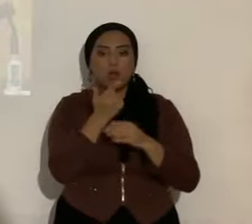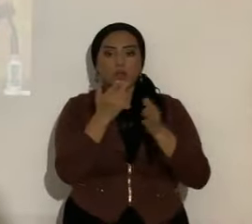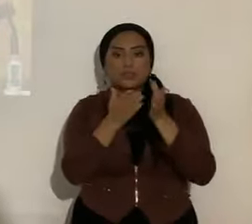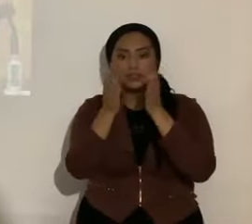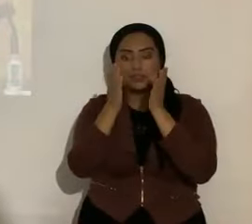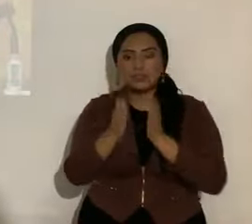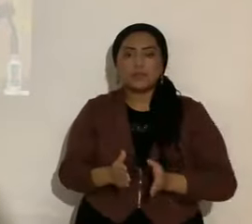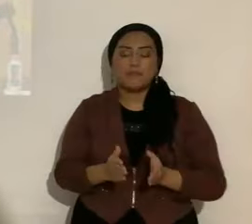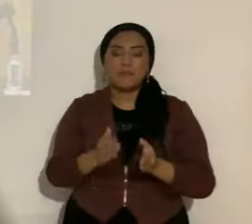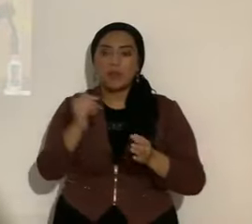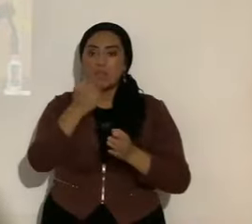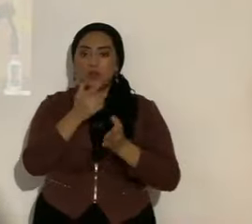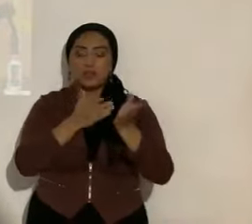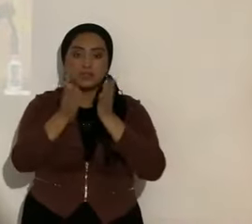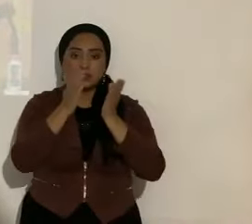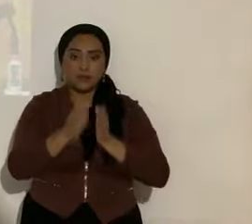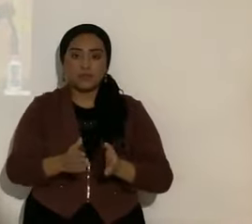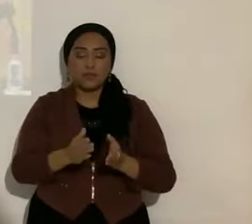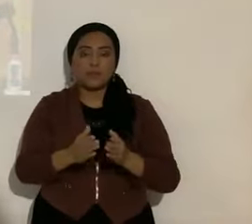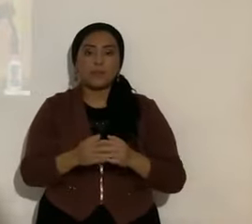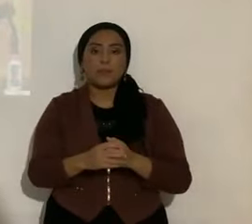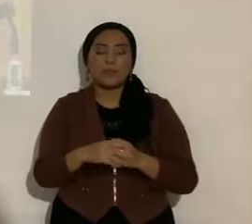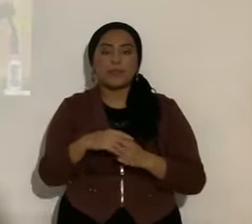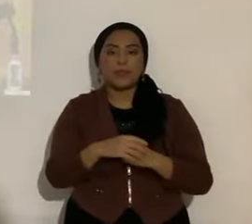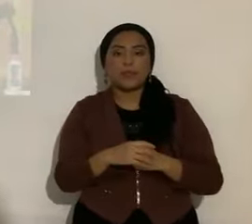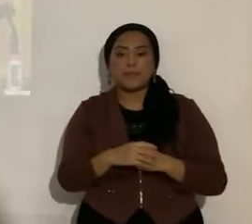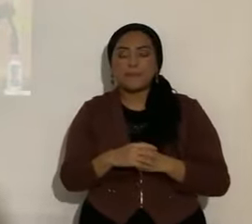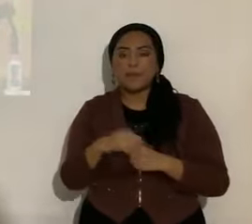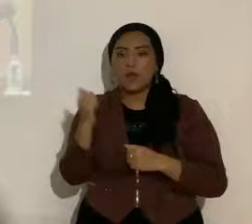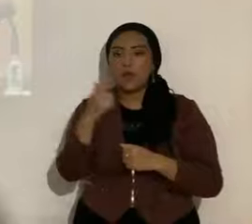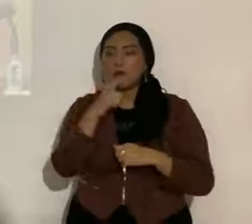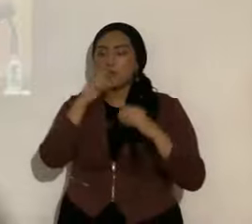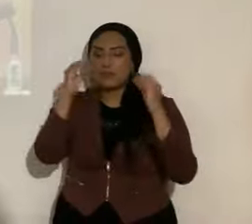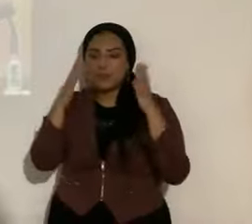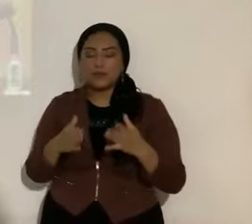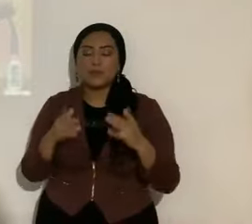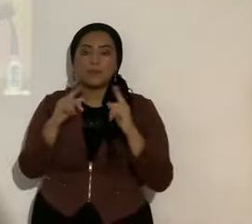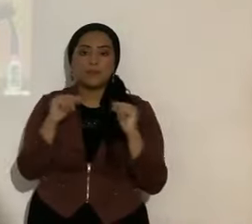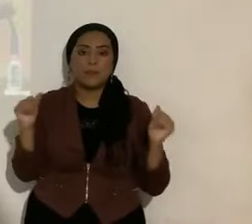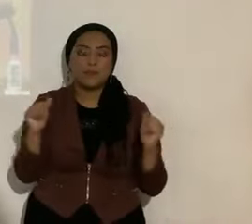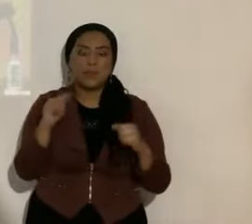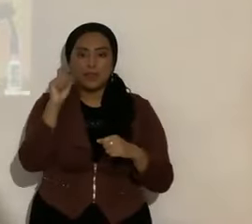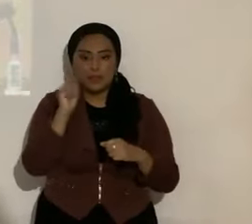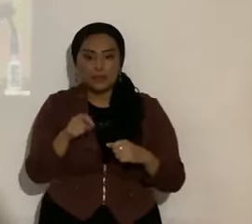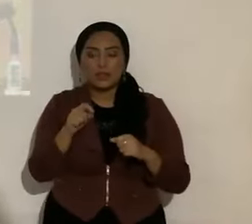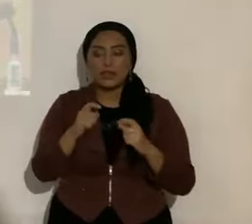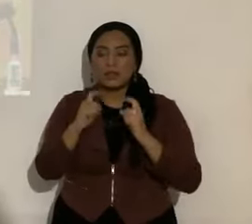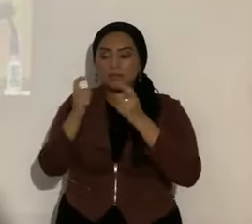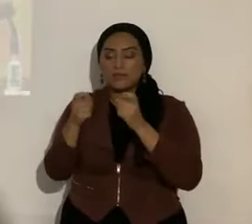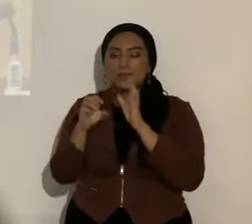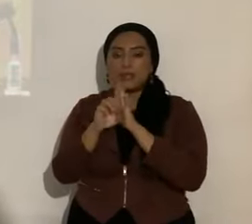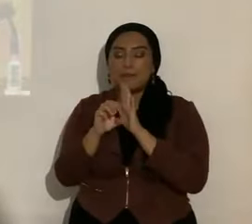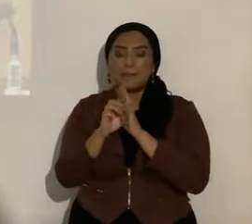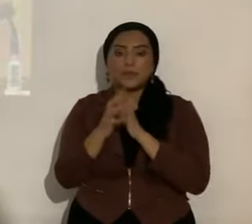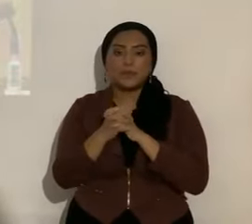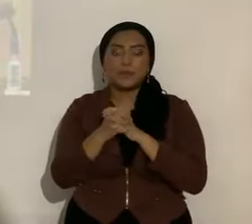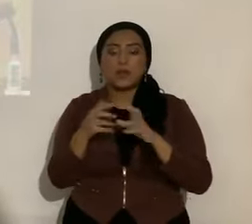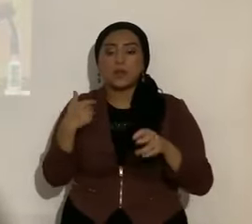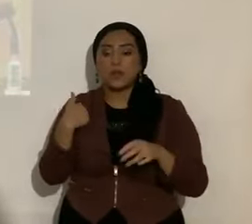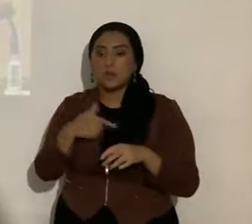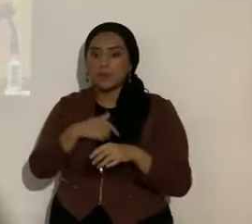del Eterno, todo profeta, todo atalaya, todo el que avisa, todo el que es maestro, etc., tiene que poner ejemplo. Y